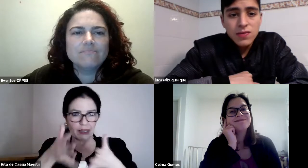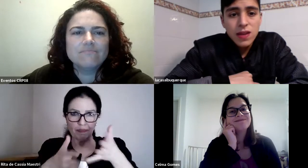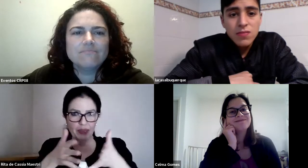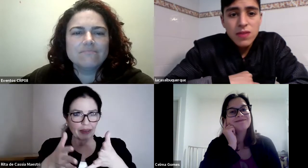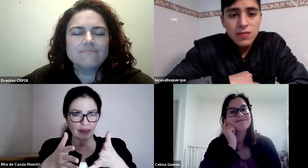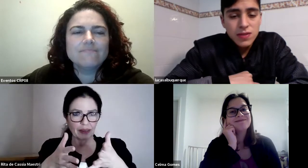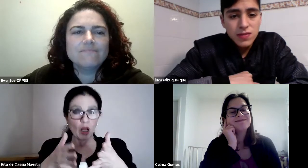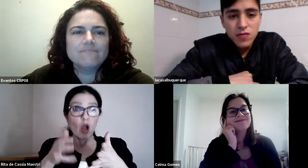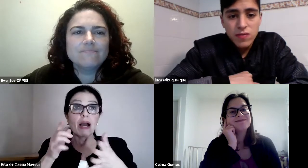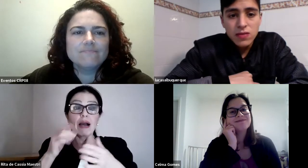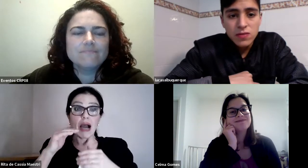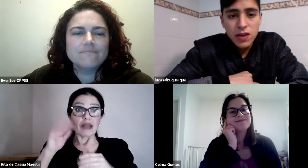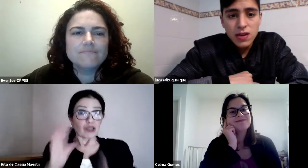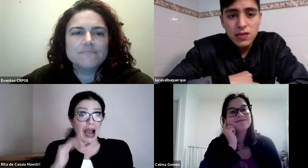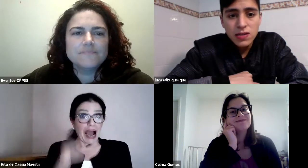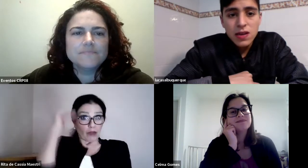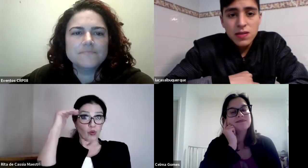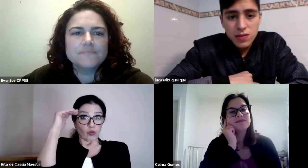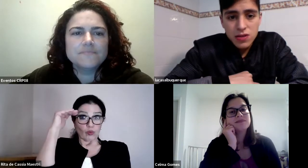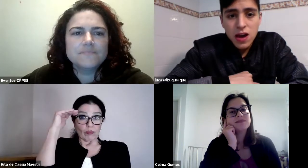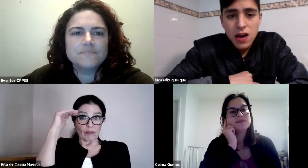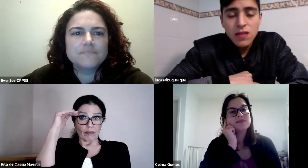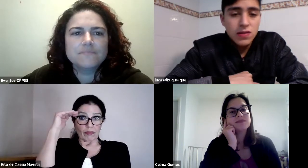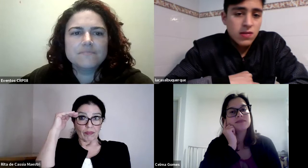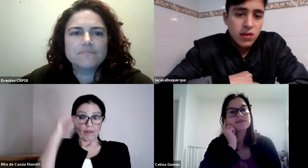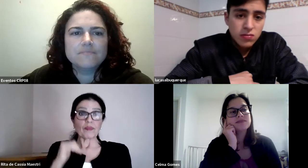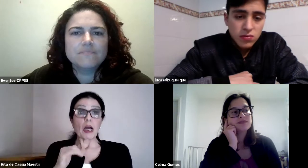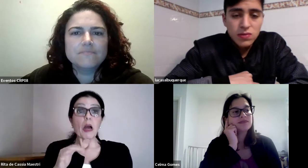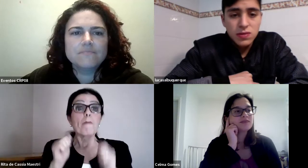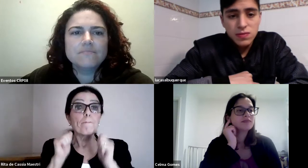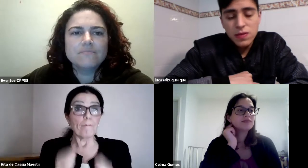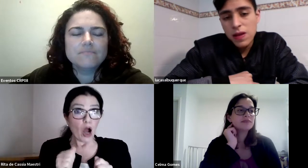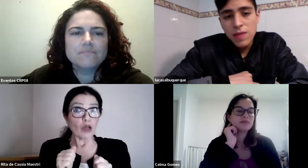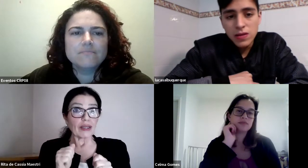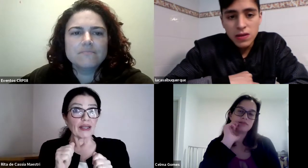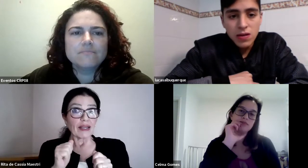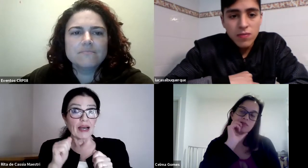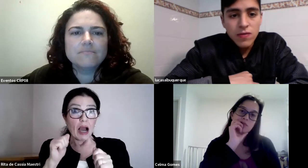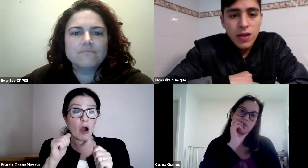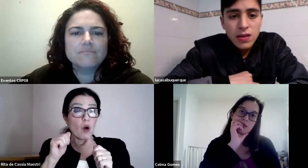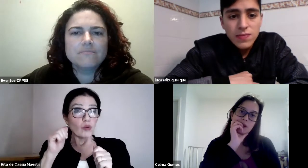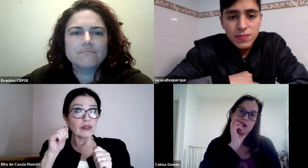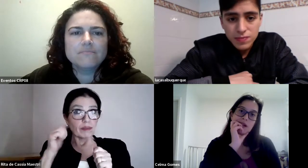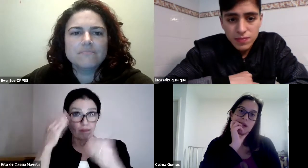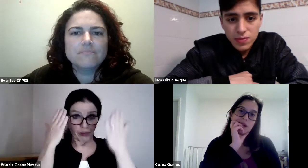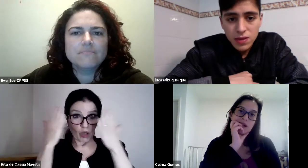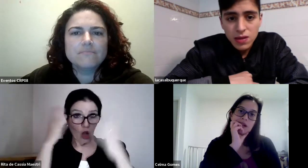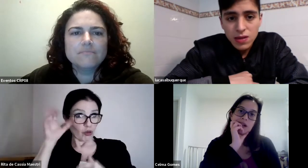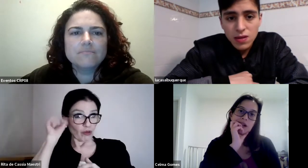eles não têm o mesmo desenvolvimento. Eles já são adultos, a maioria, obviamente,